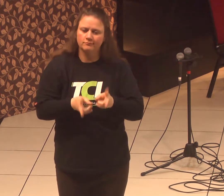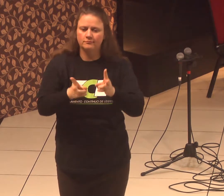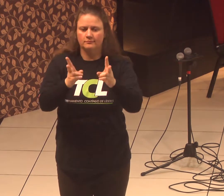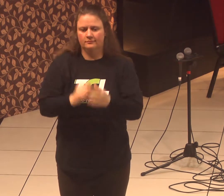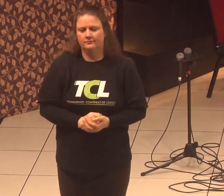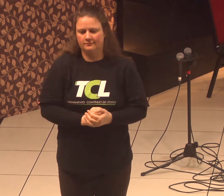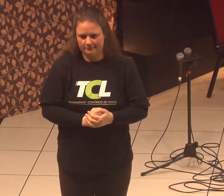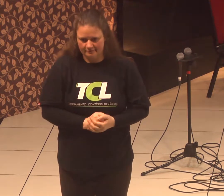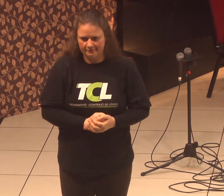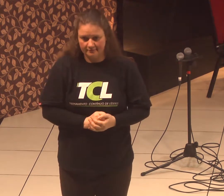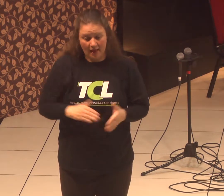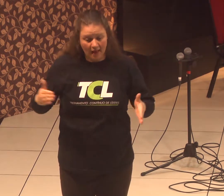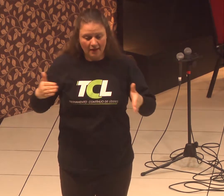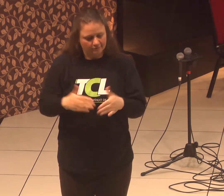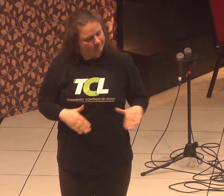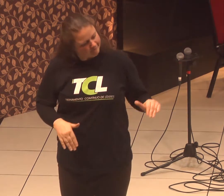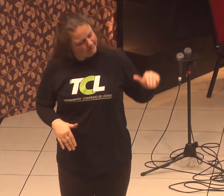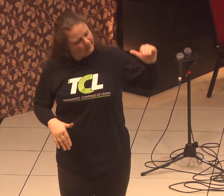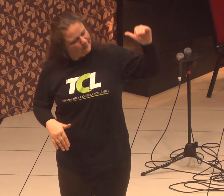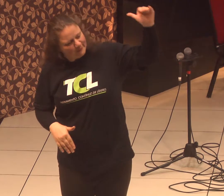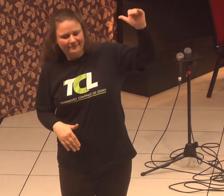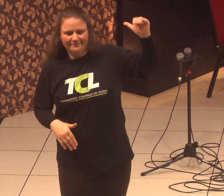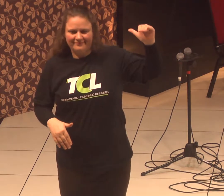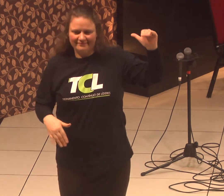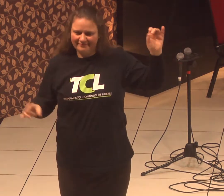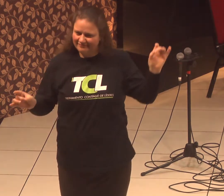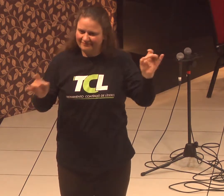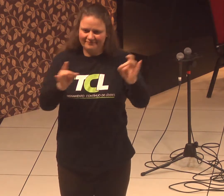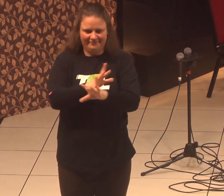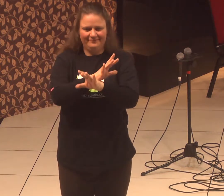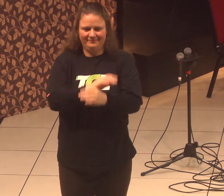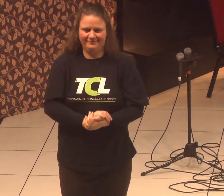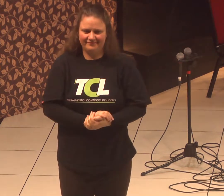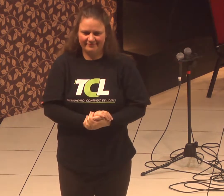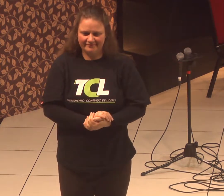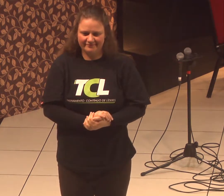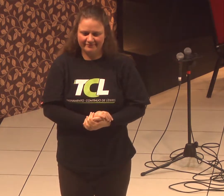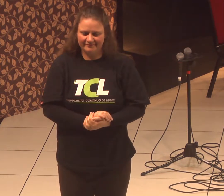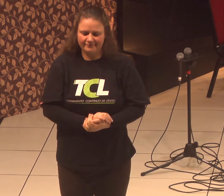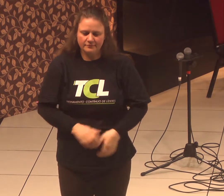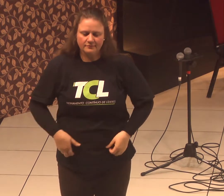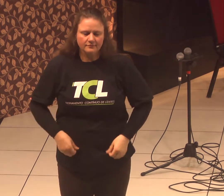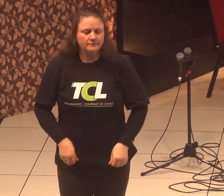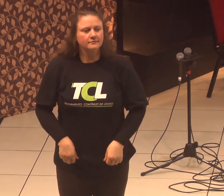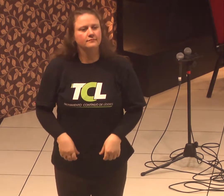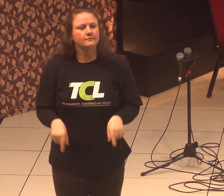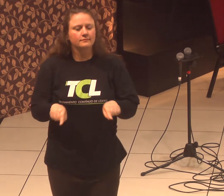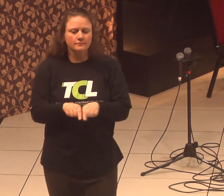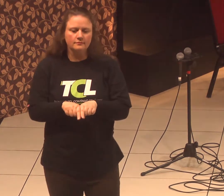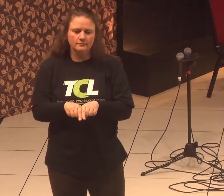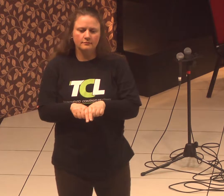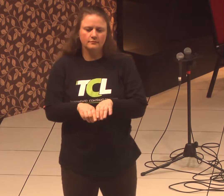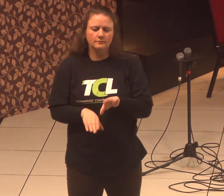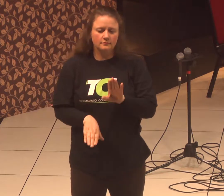vamos pensar aqui nessa questão de ministração de cura. Muitas